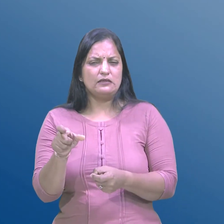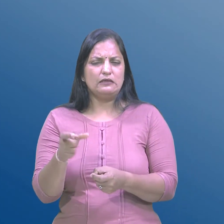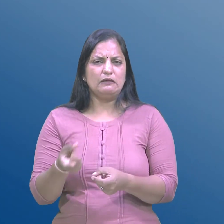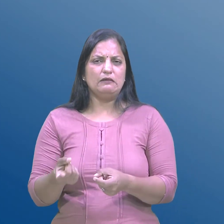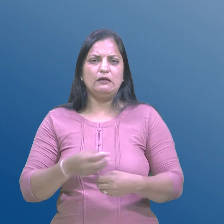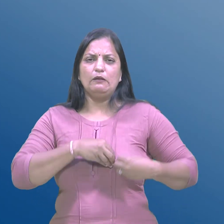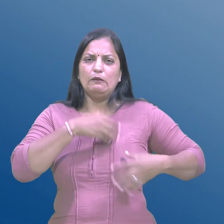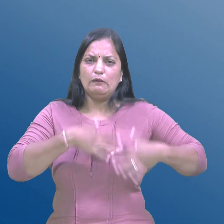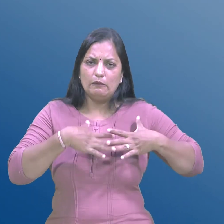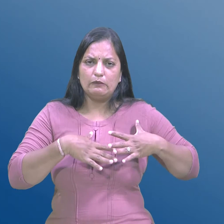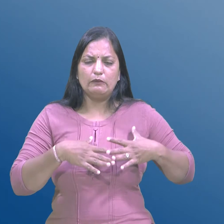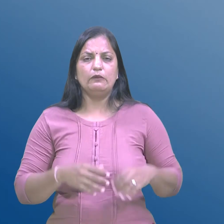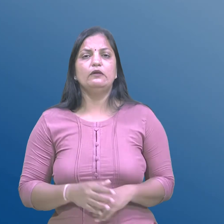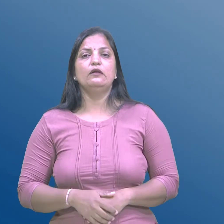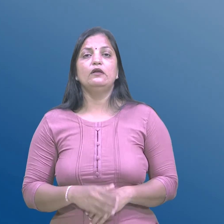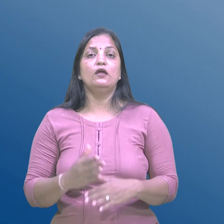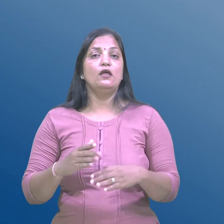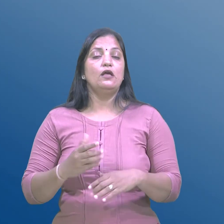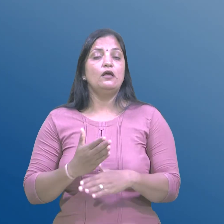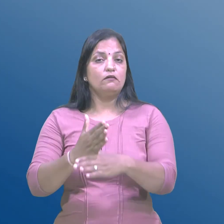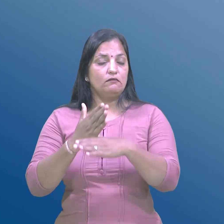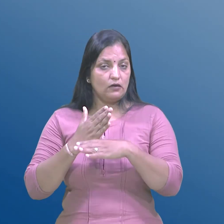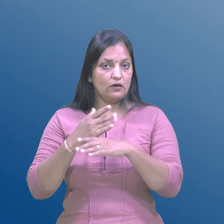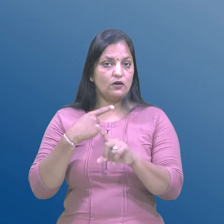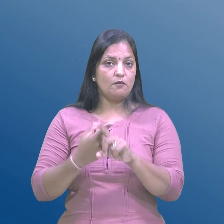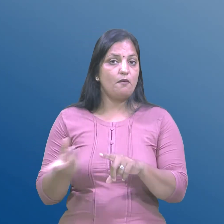જરૂરી રાહત, સંરક્ષણ અને પુનઃસ્થાપન કરવા પગલાં ભરવા.